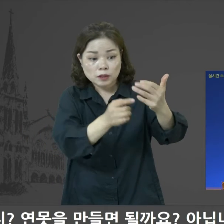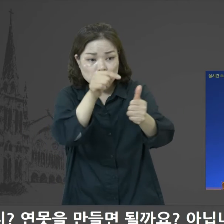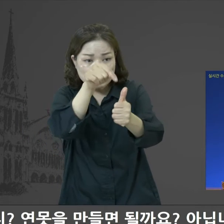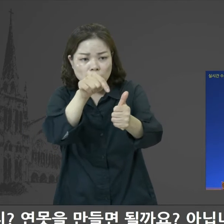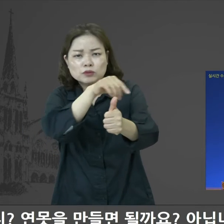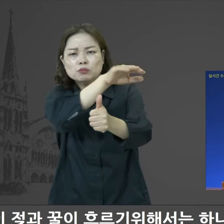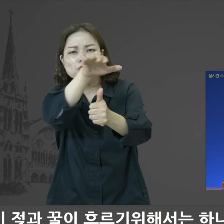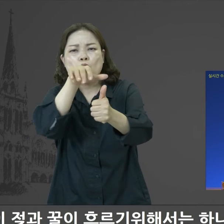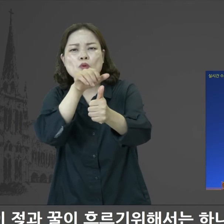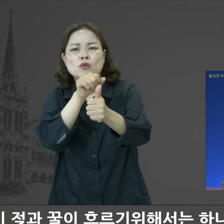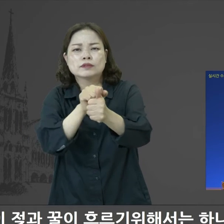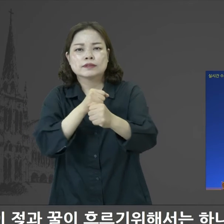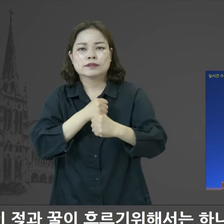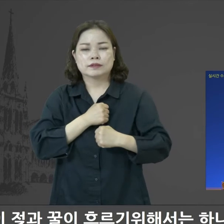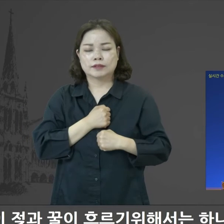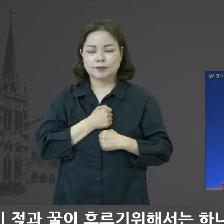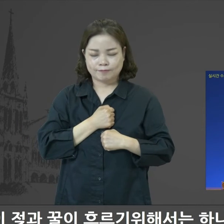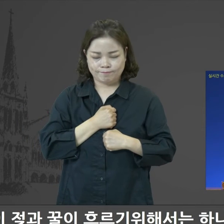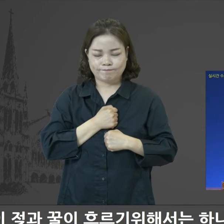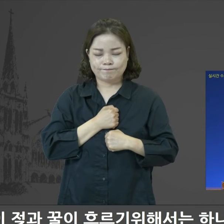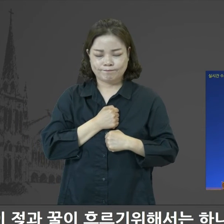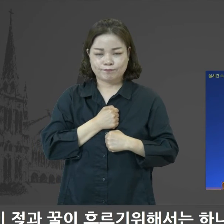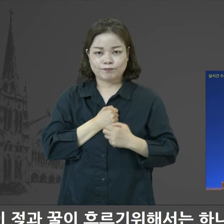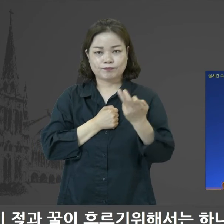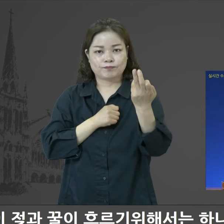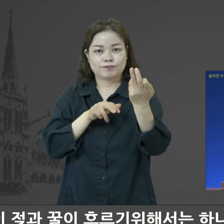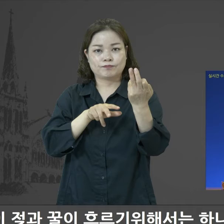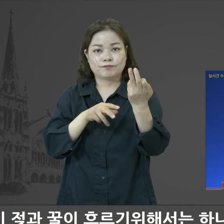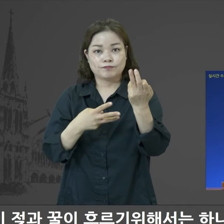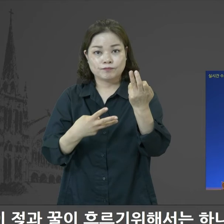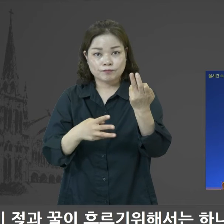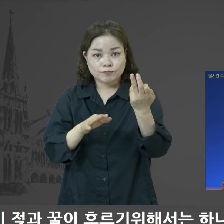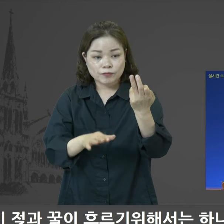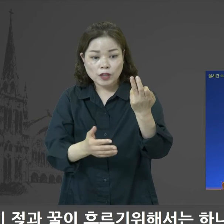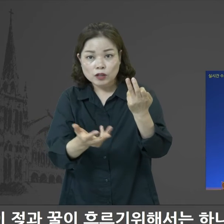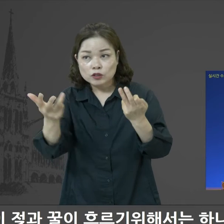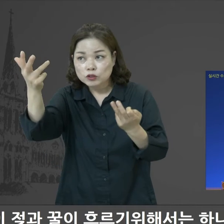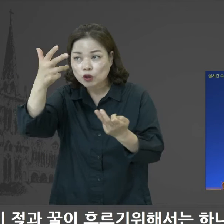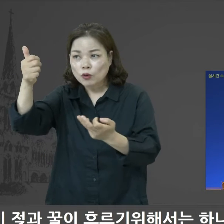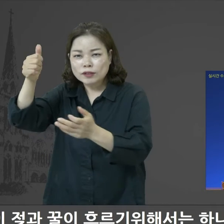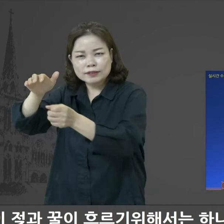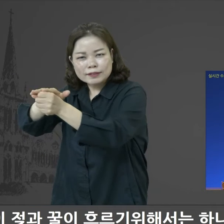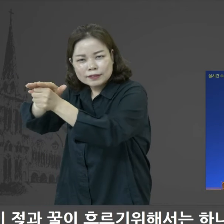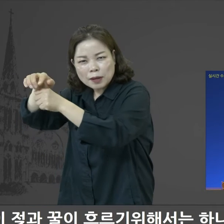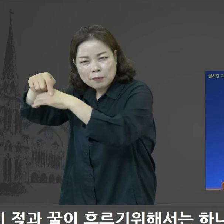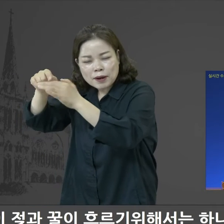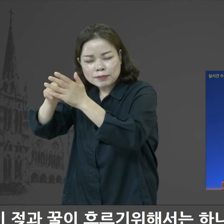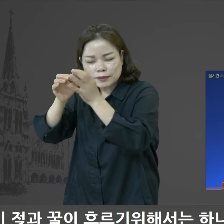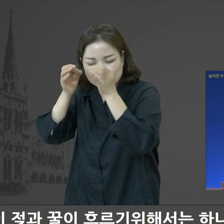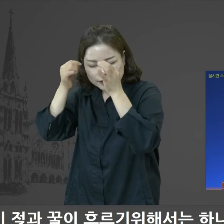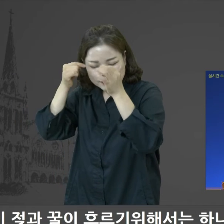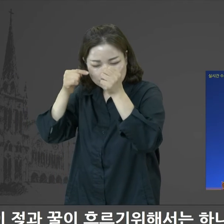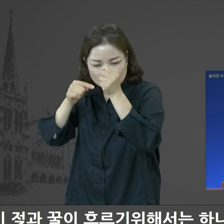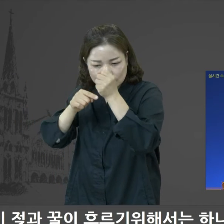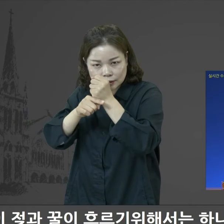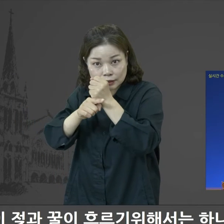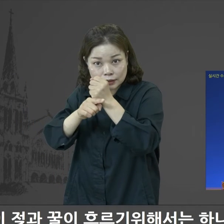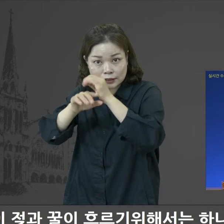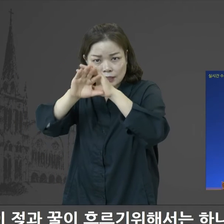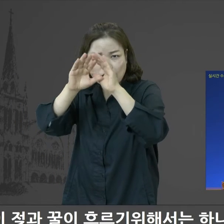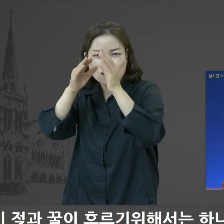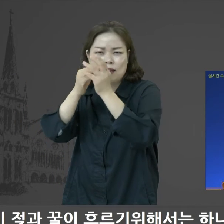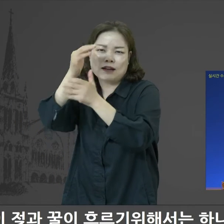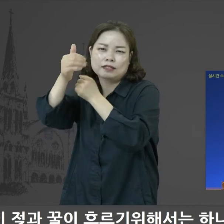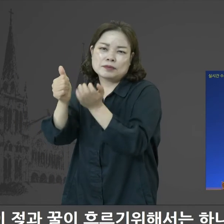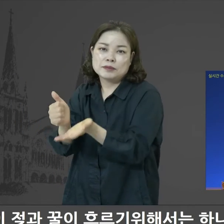모든 명령을 지켜야 합니다. 13절 후반에서는요, 여호와를 사랑하여 마음을 다하고 뜻을 다하여 하나님을